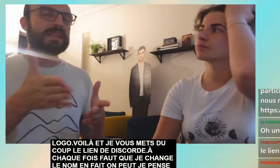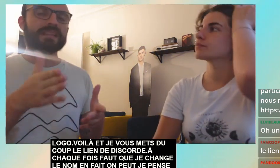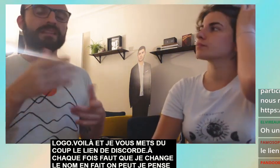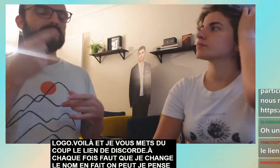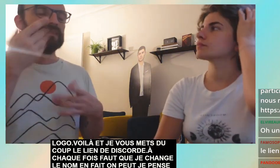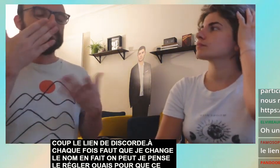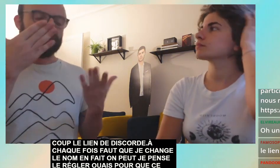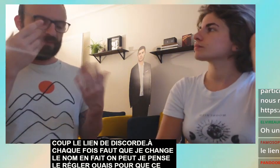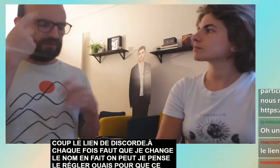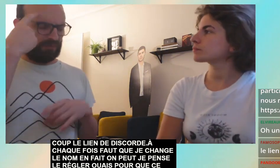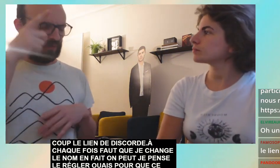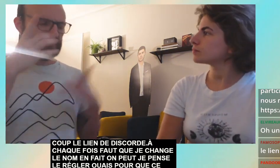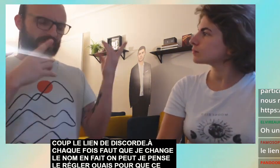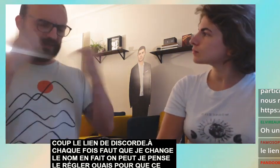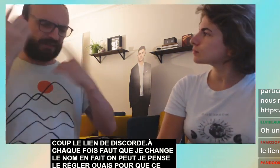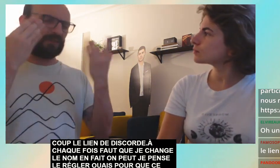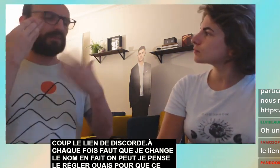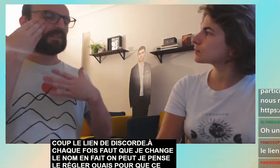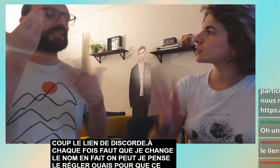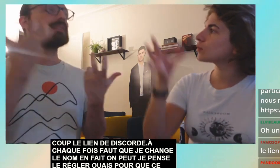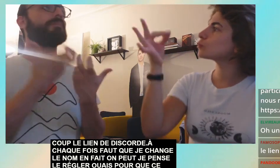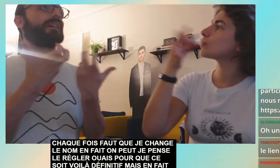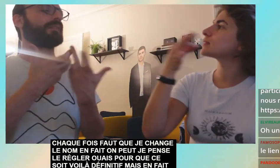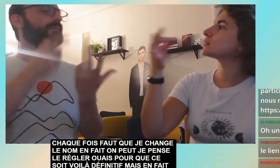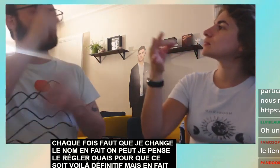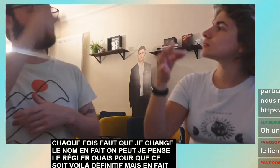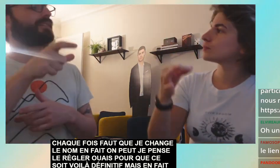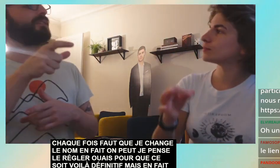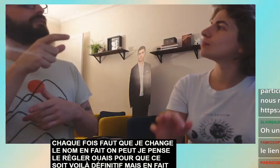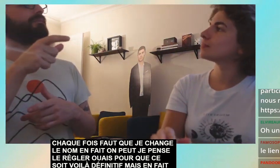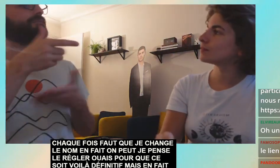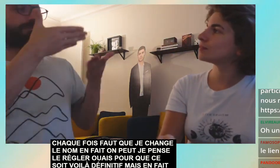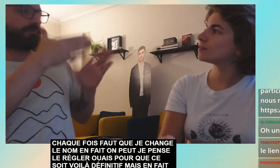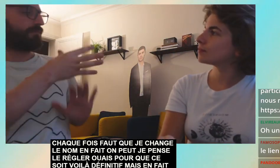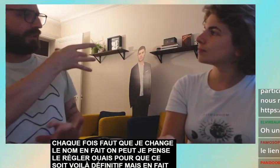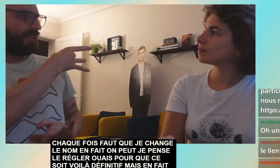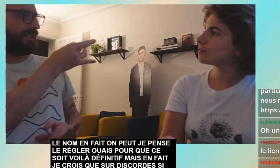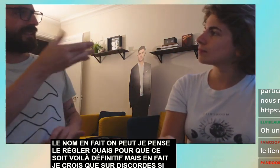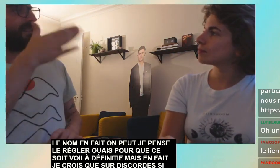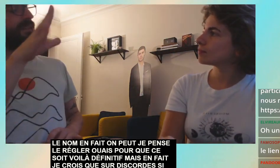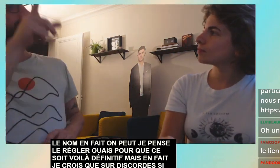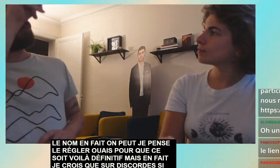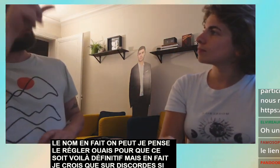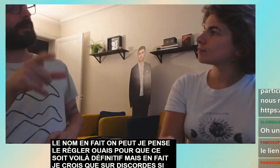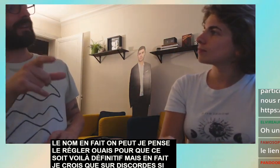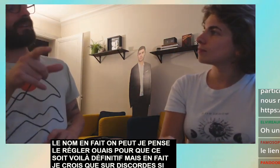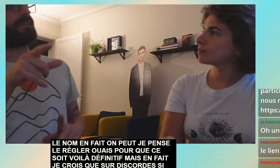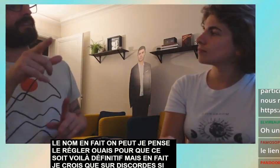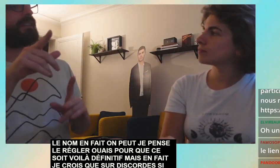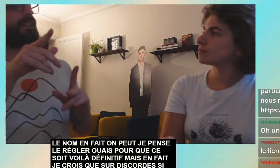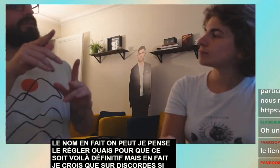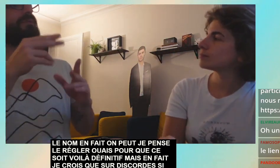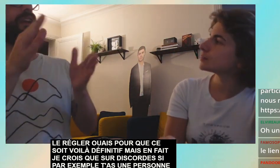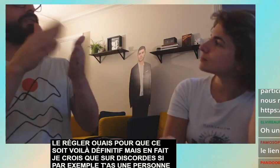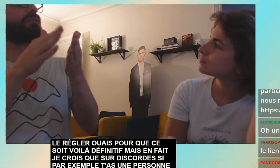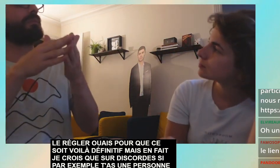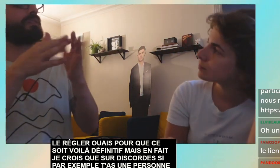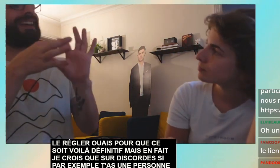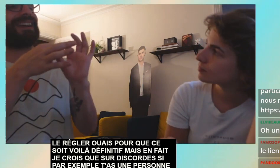Mais, en fait, je crois que sur Discord, si par exemple, tu as une personne qui décide d'inviter une autre personne, et du coup qu'elle demande un